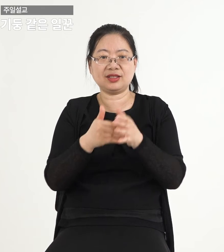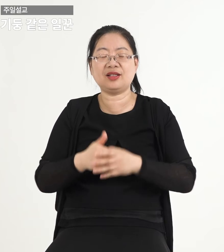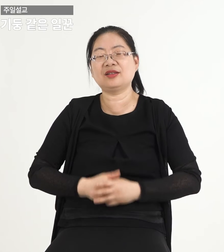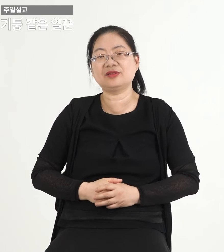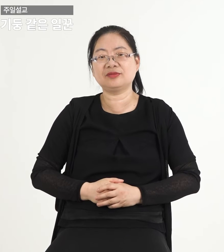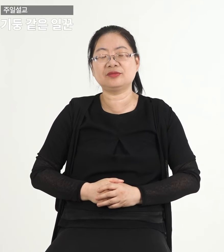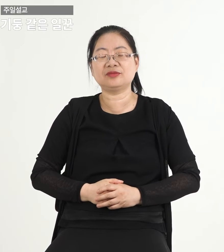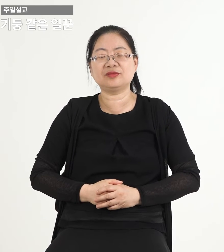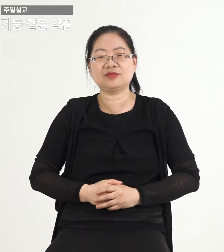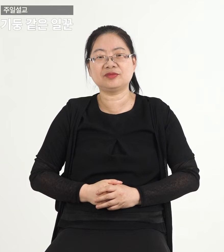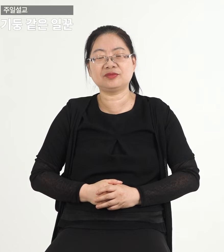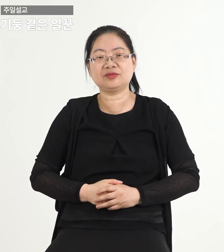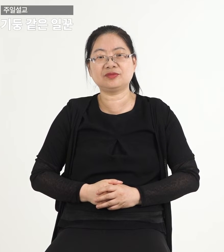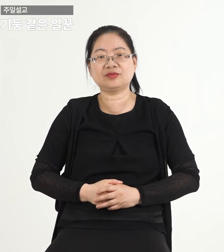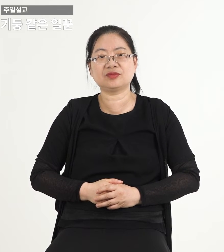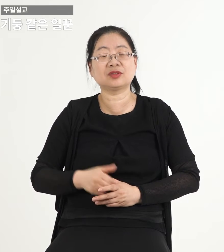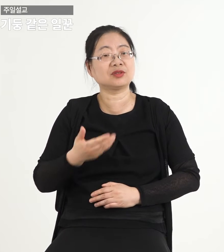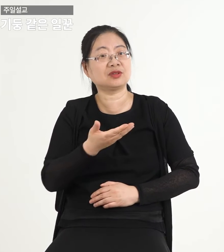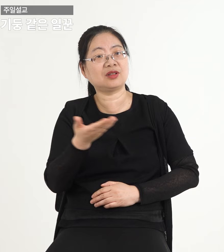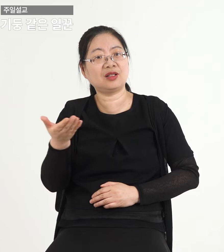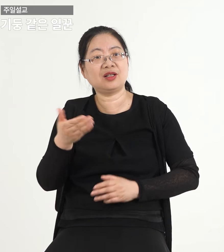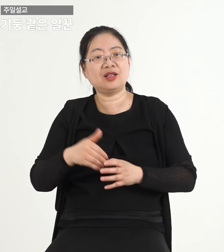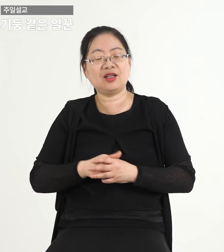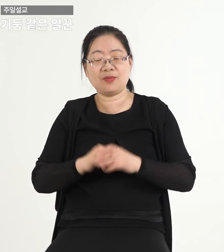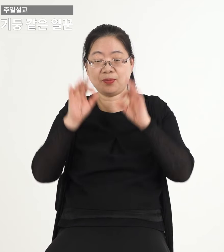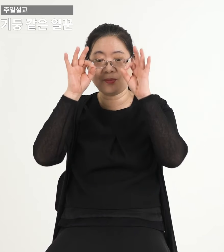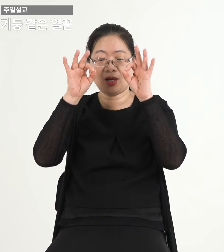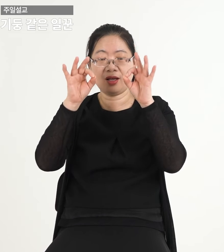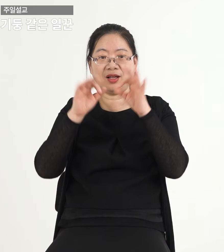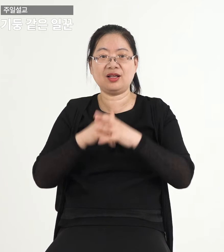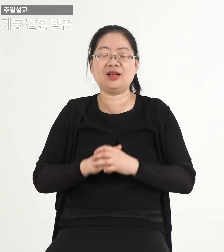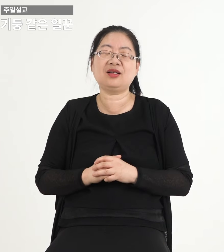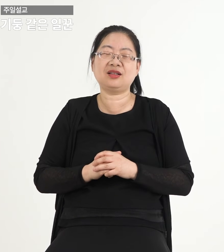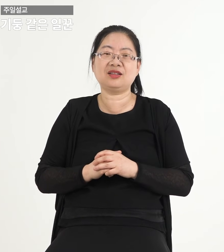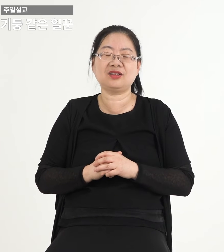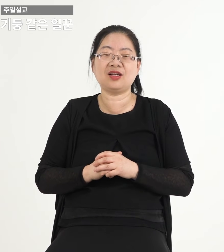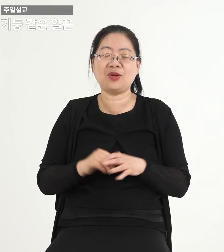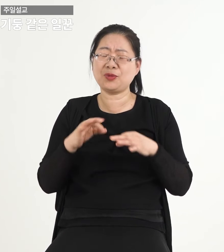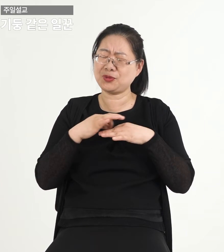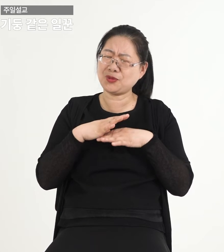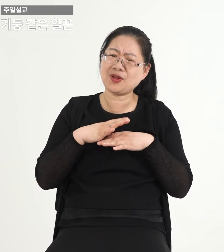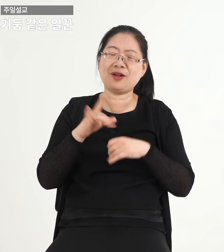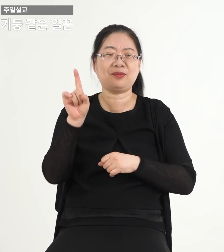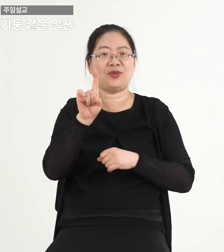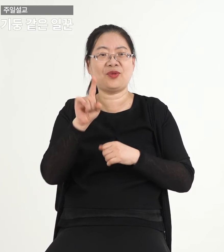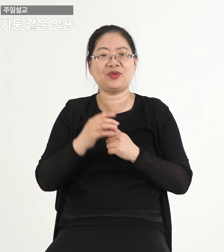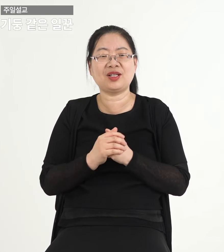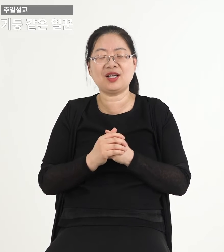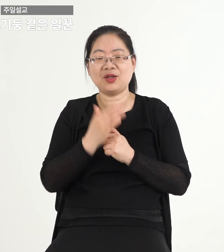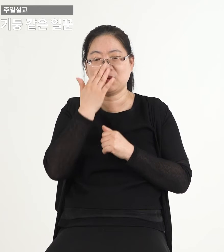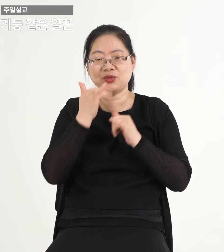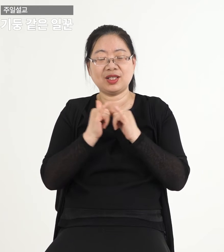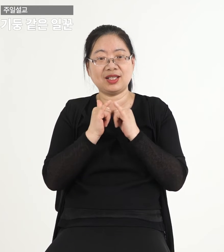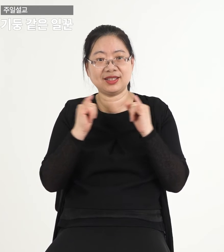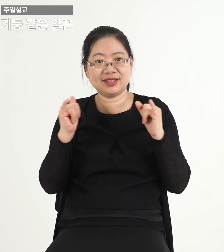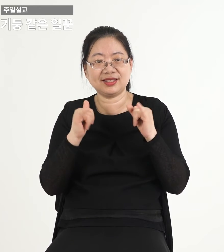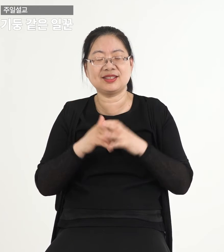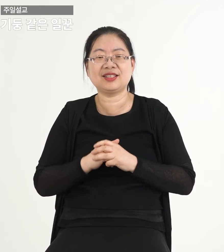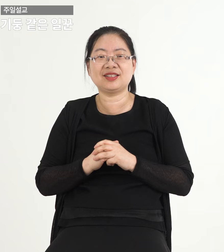아멘. 여러분, 여기 보니까 놀랍게도